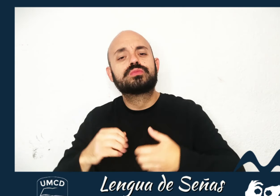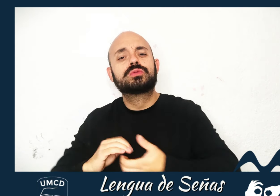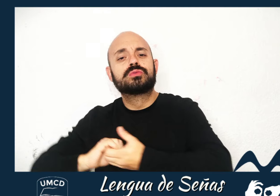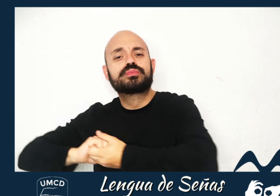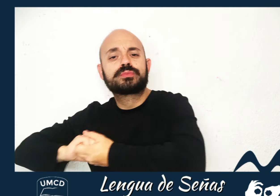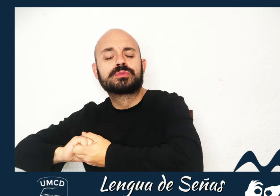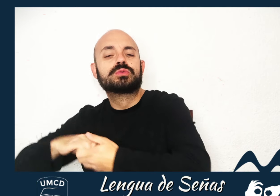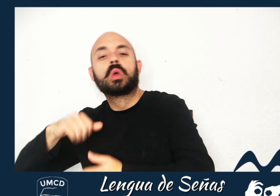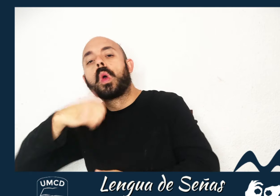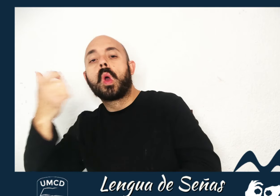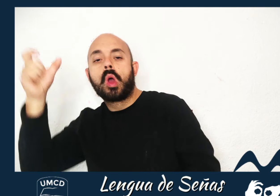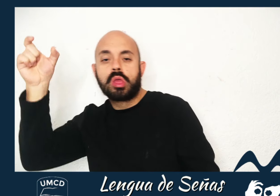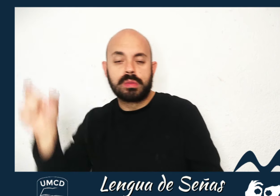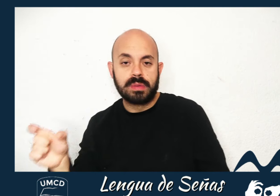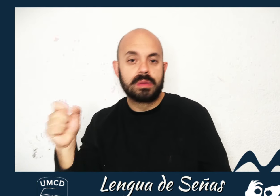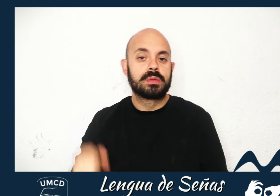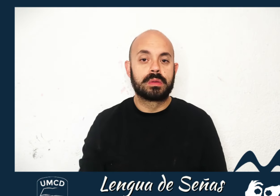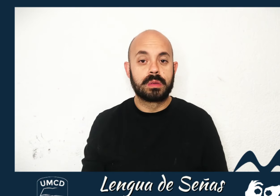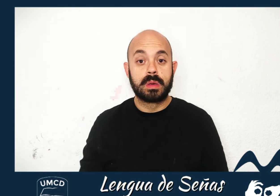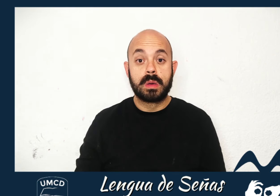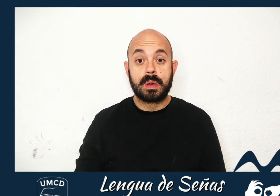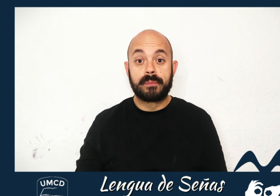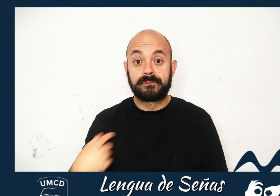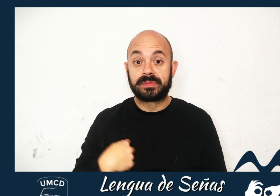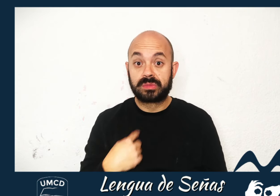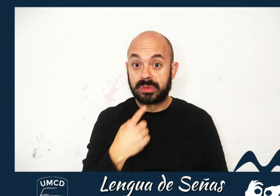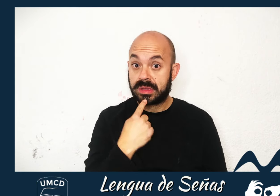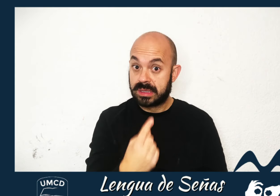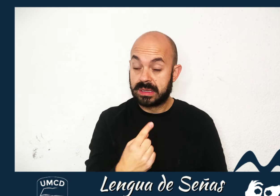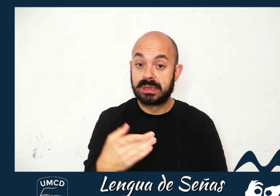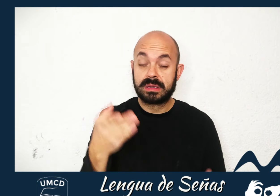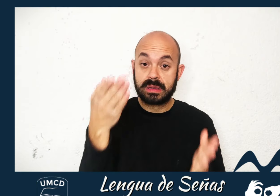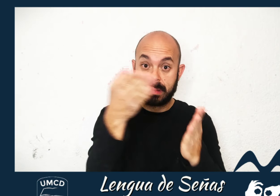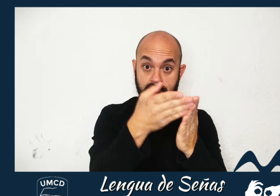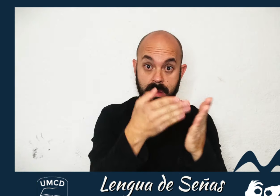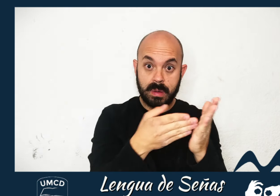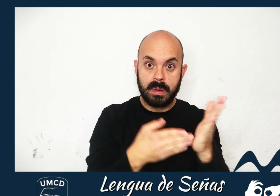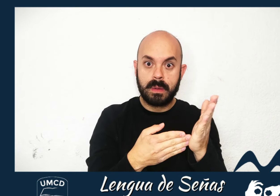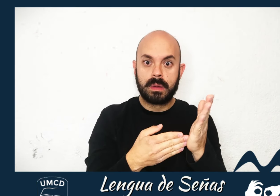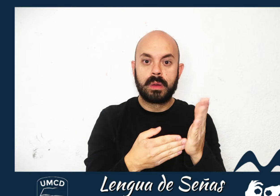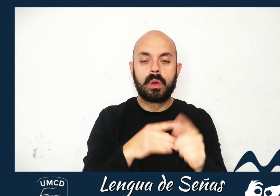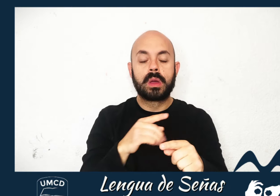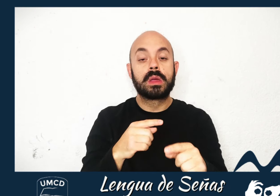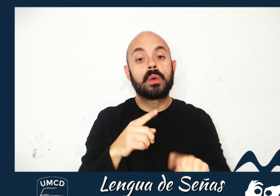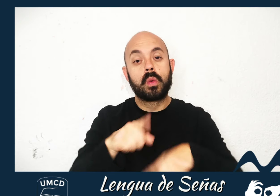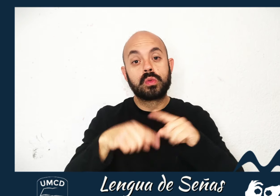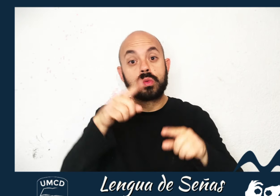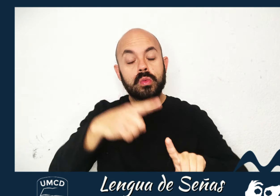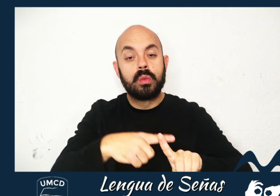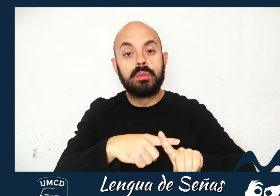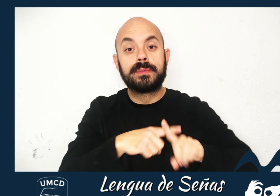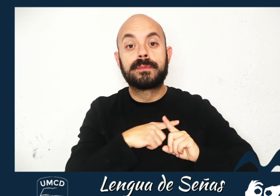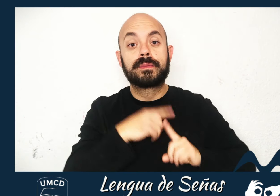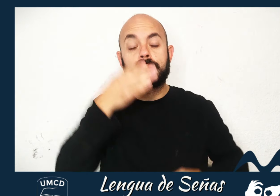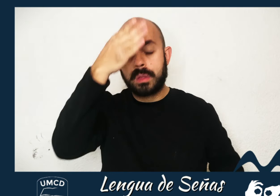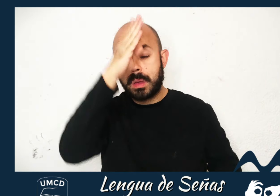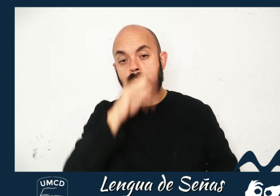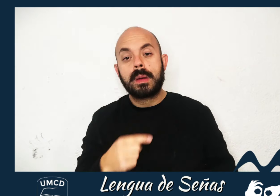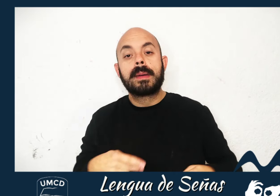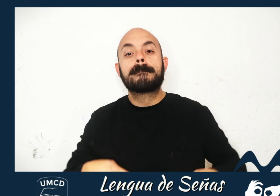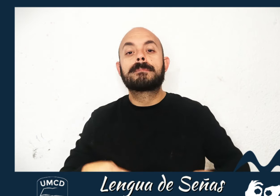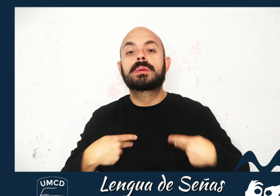dijo Jesucristo ahí en el pasaje de Juan 14, de que Él vendrá y se manifestará a nosotros, hará morada